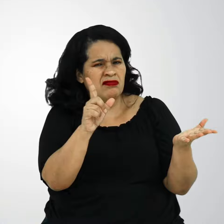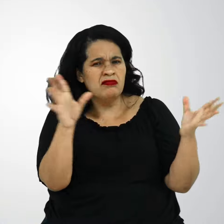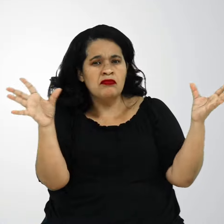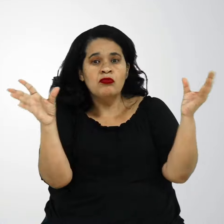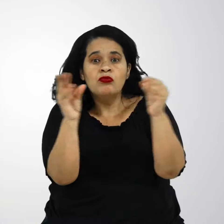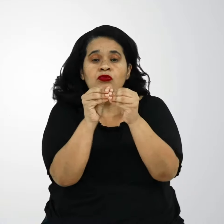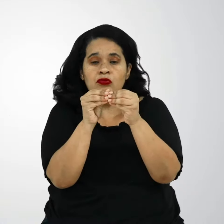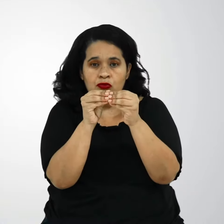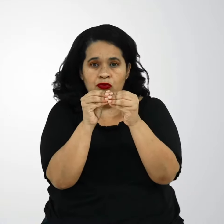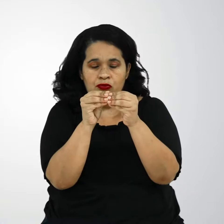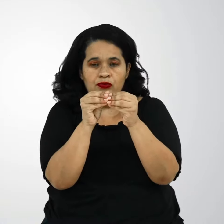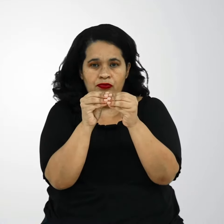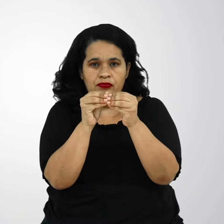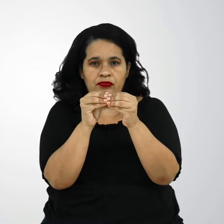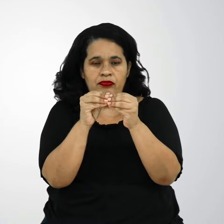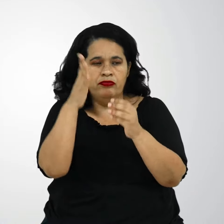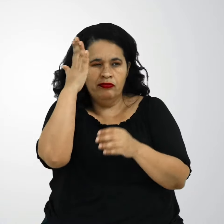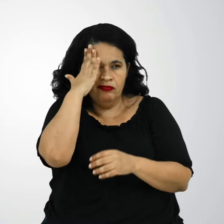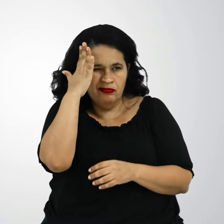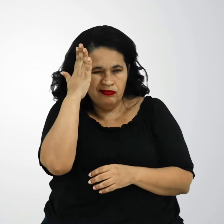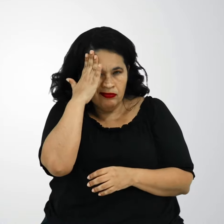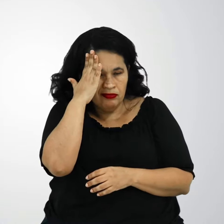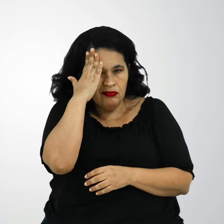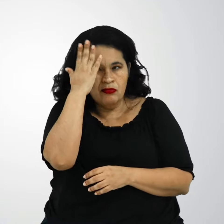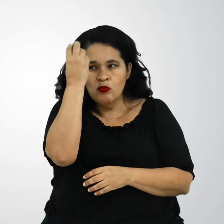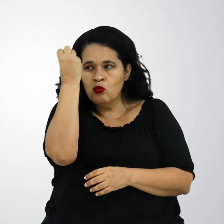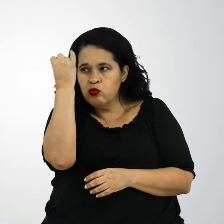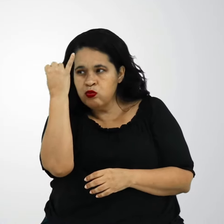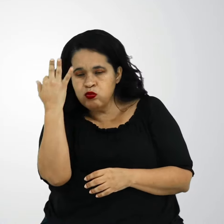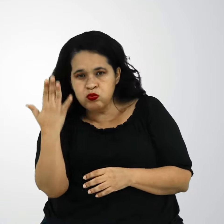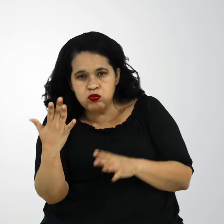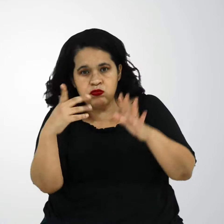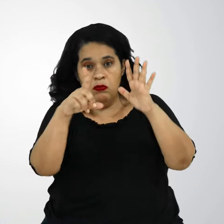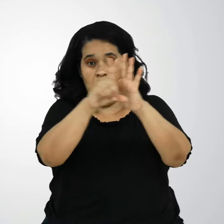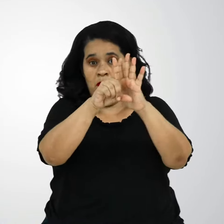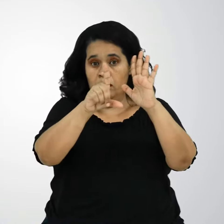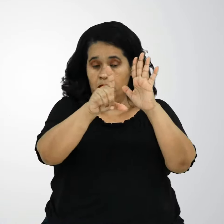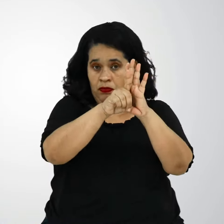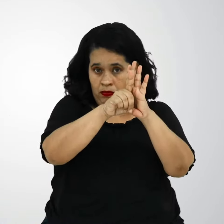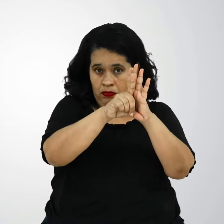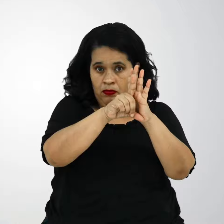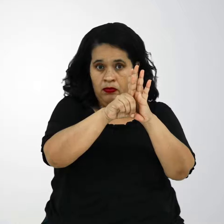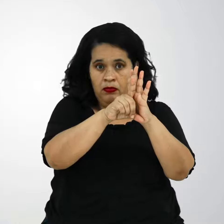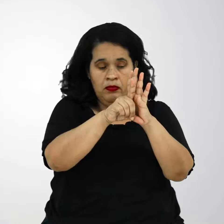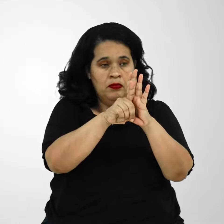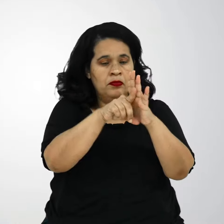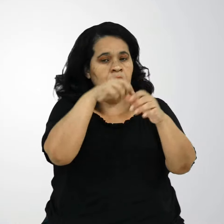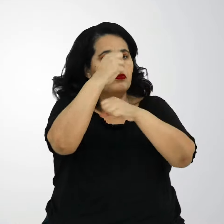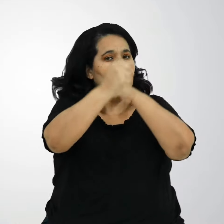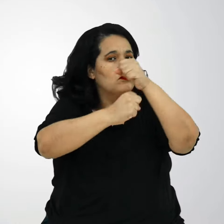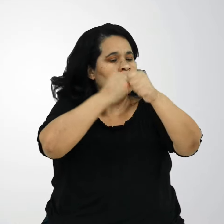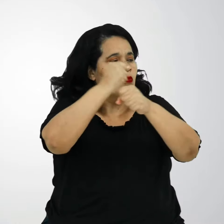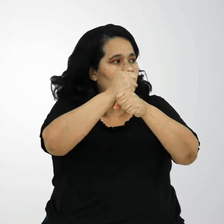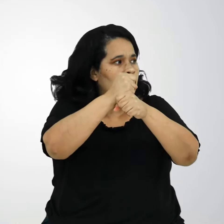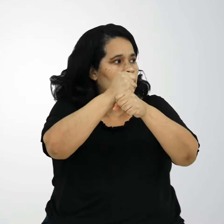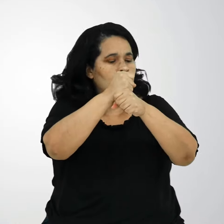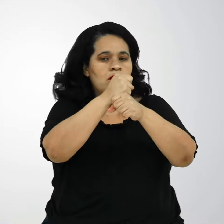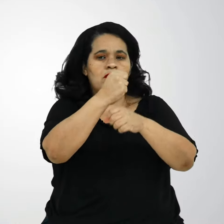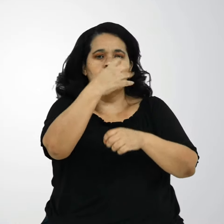visão. Entendem que a contagem começa com o decreto de Ataxerxes, no ano